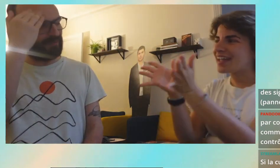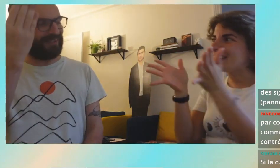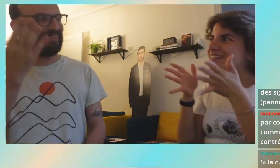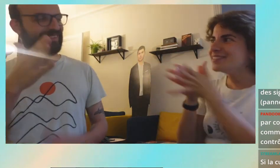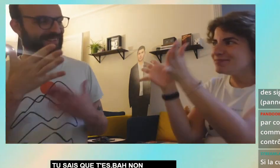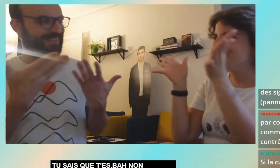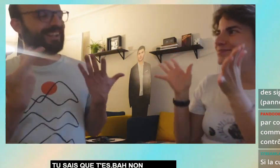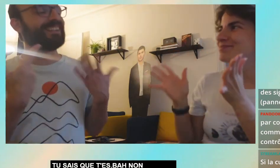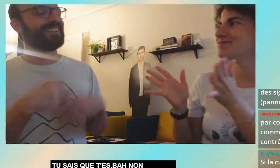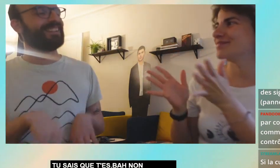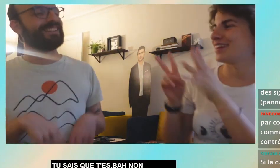connais. expliqué.